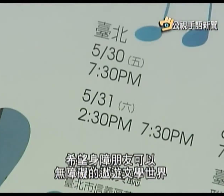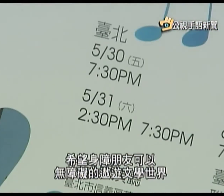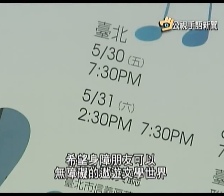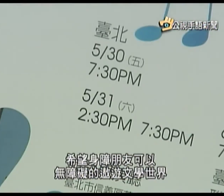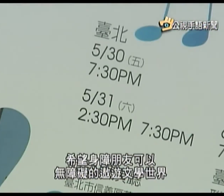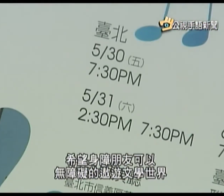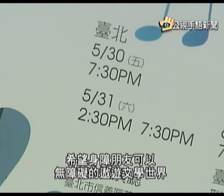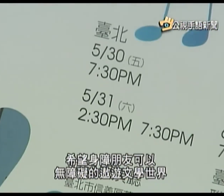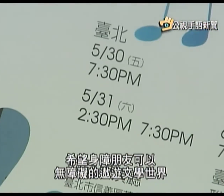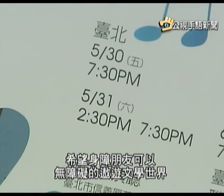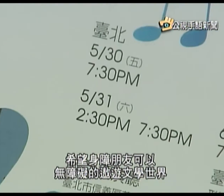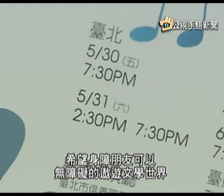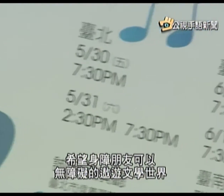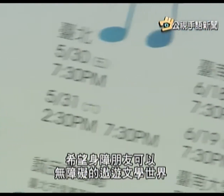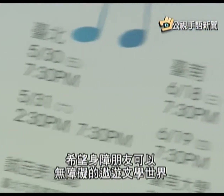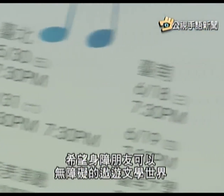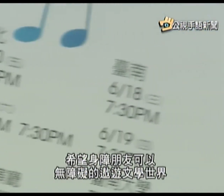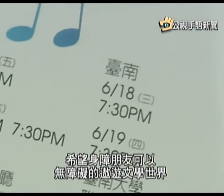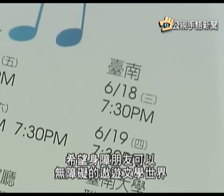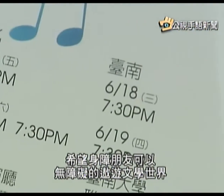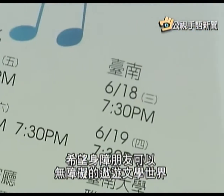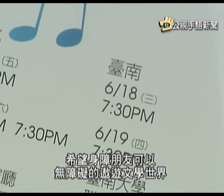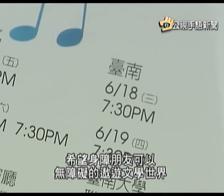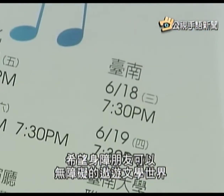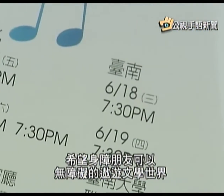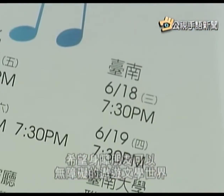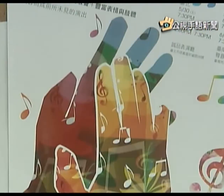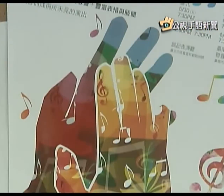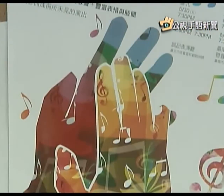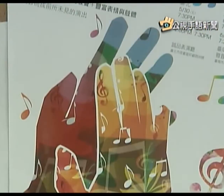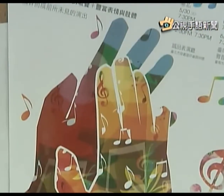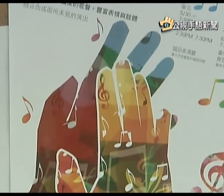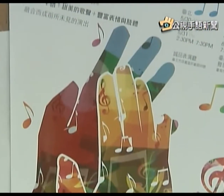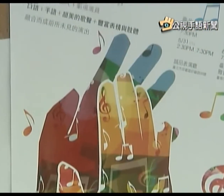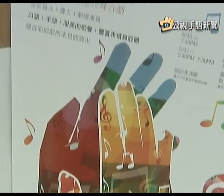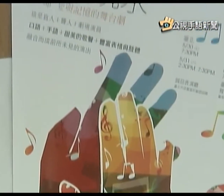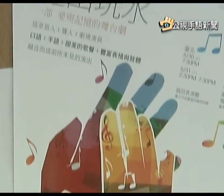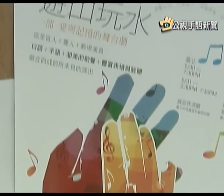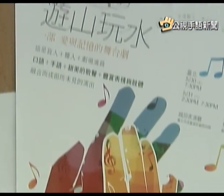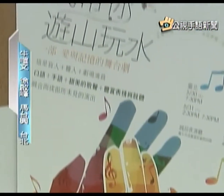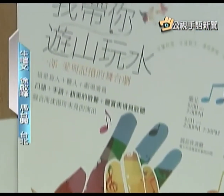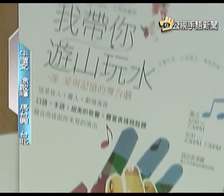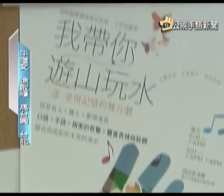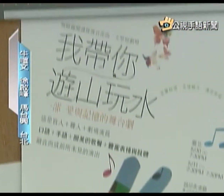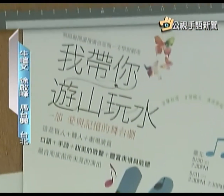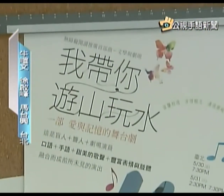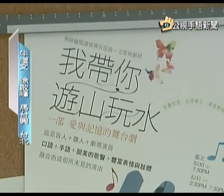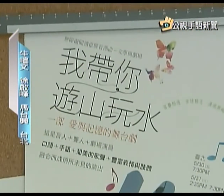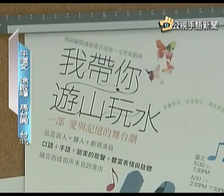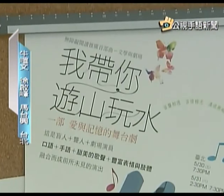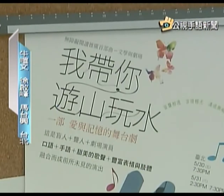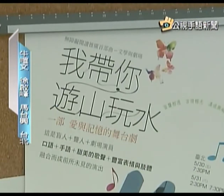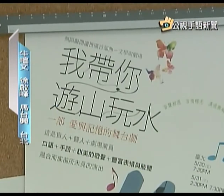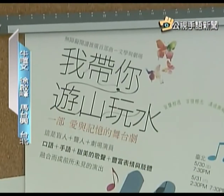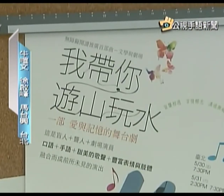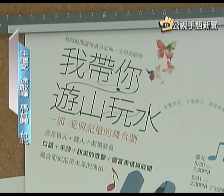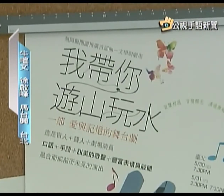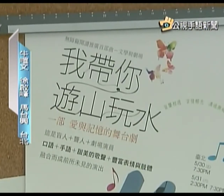朋友可以无障碍地遨游文学世界。记者牛宣文、徐启峰、马台新台北报道。